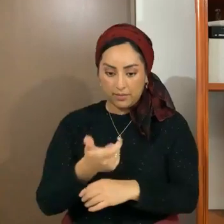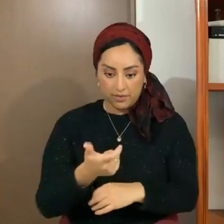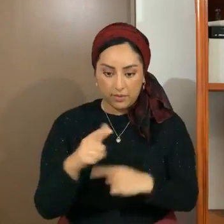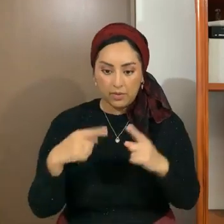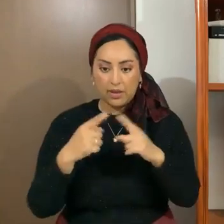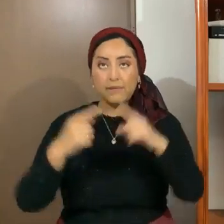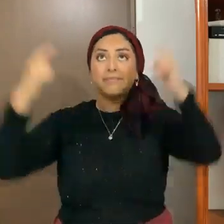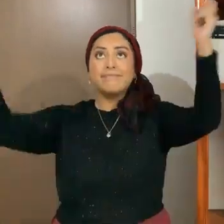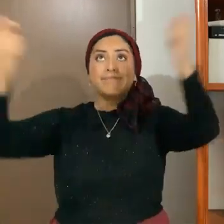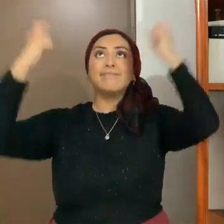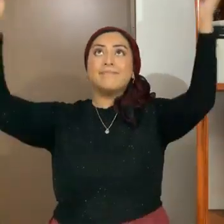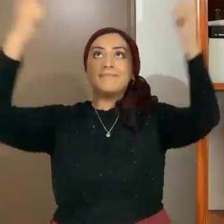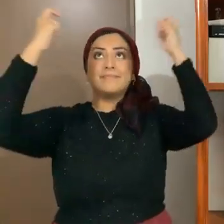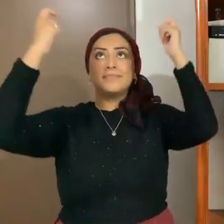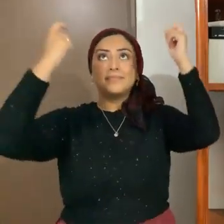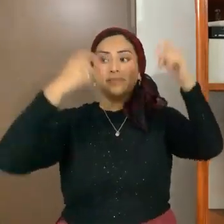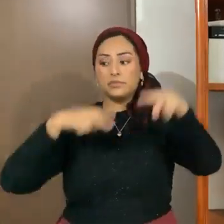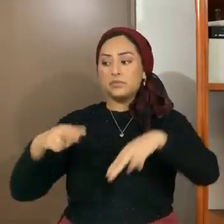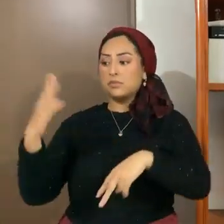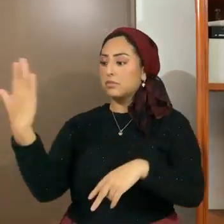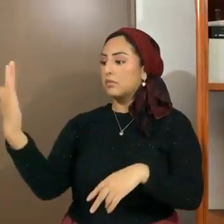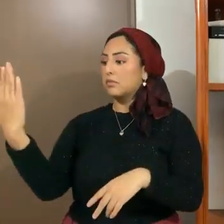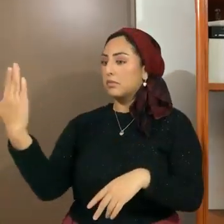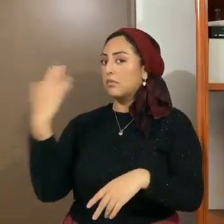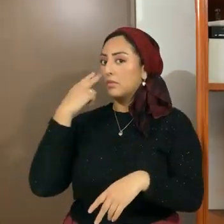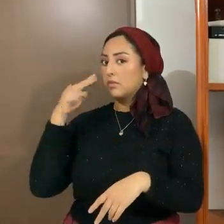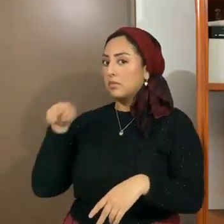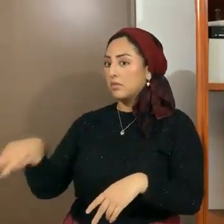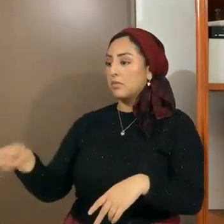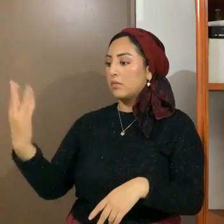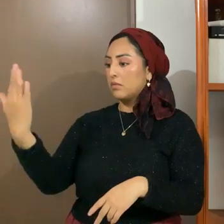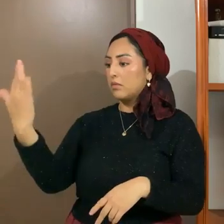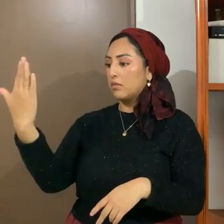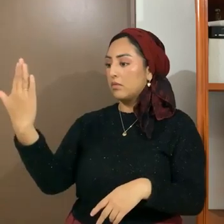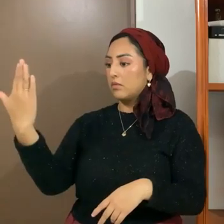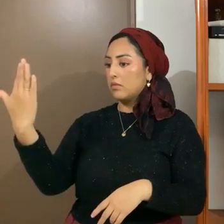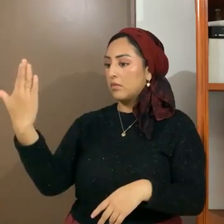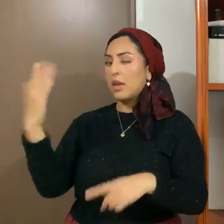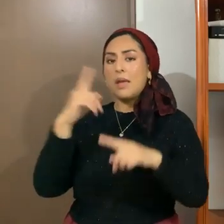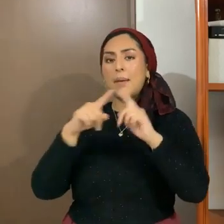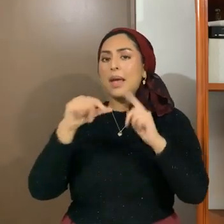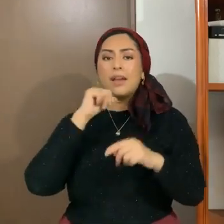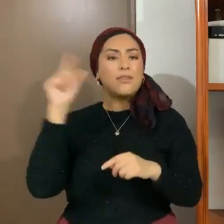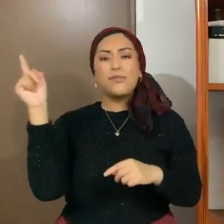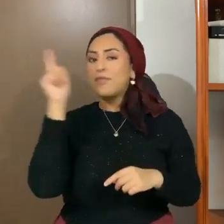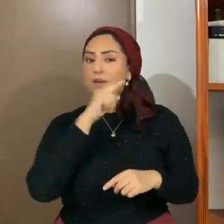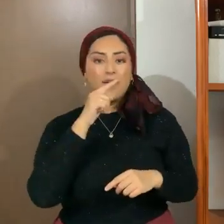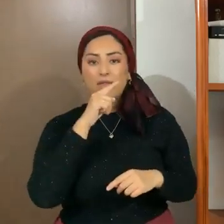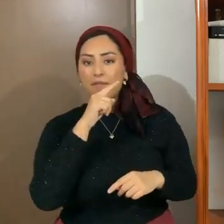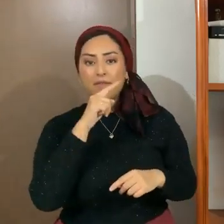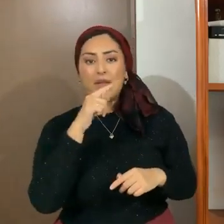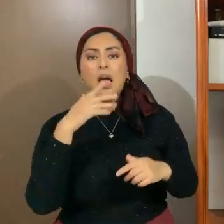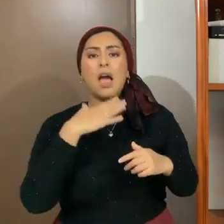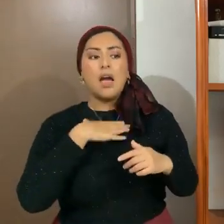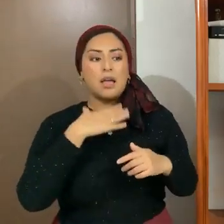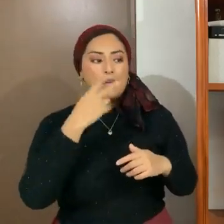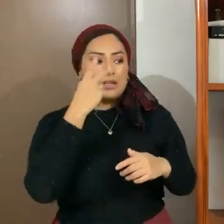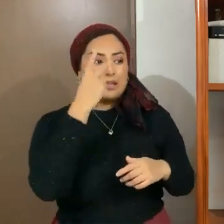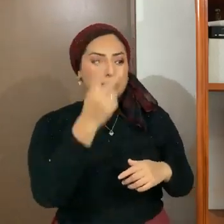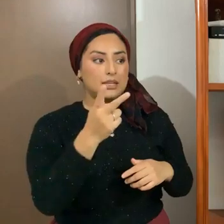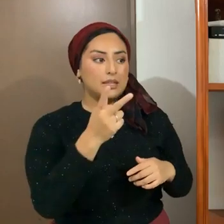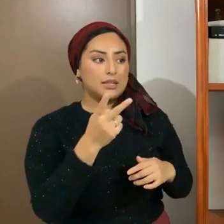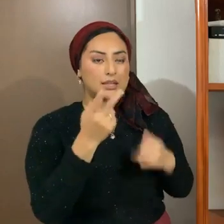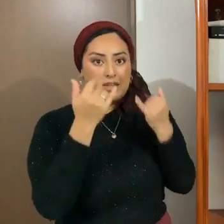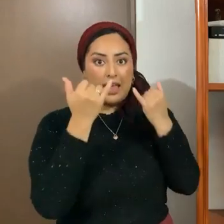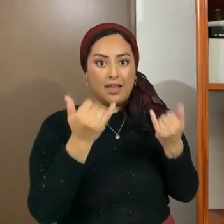la hora de exaltar, vete en el espejo. Sí, véanse en el espejo. Pero no finjan, no finjan. Yo he visto, ahora